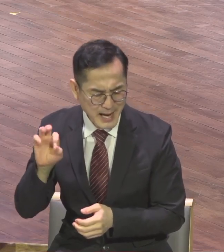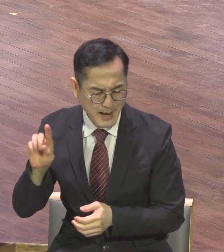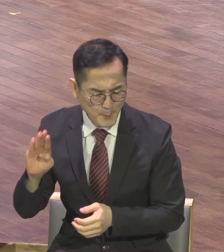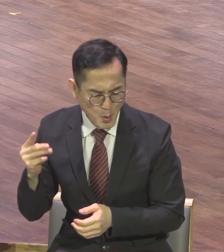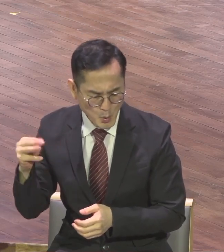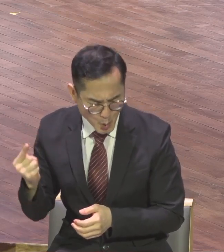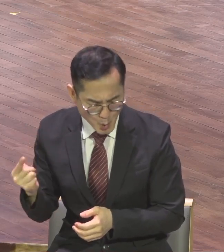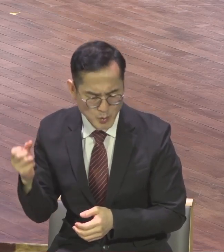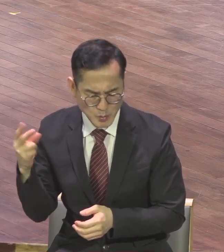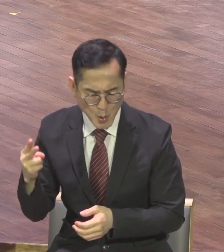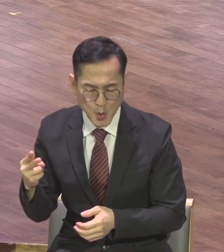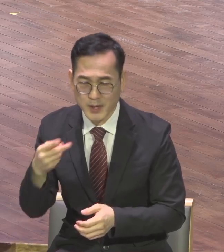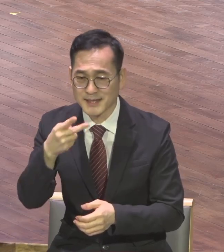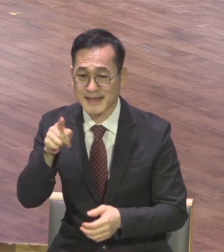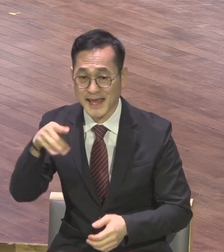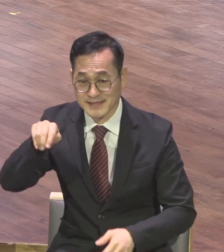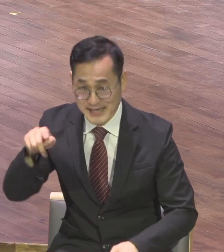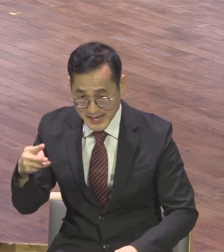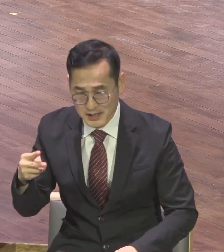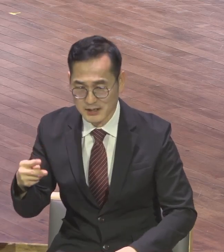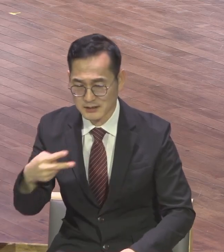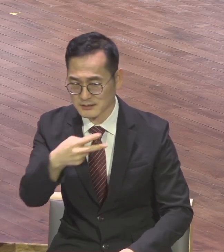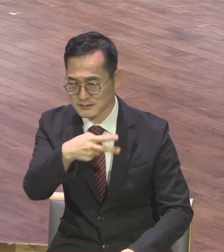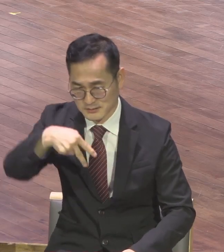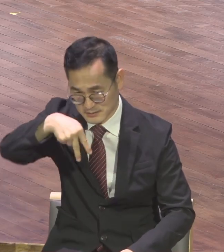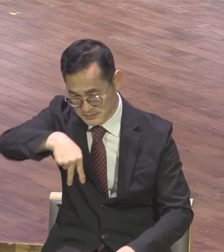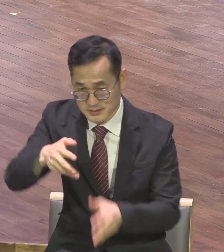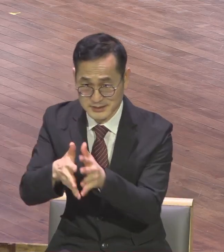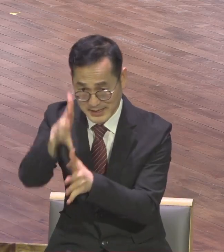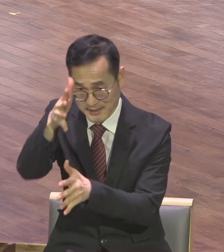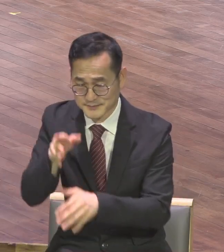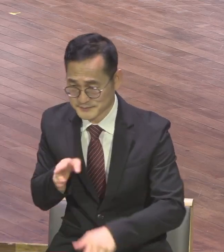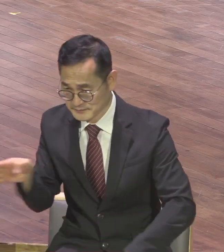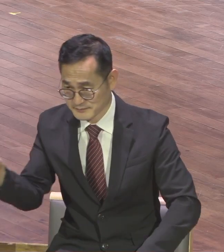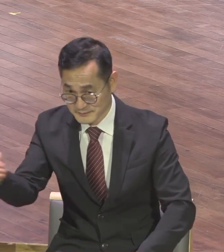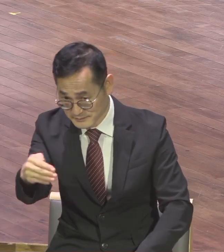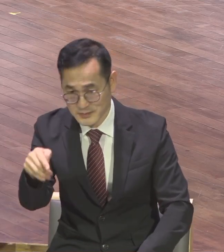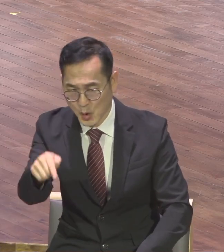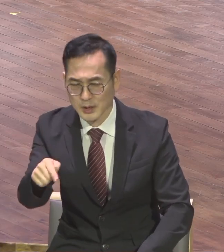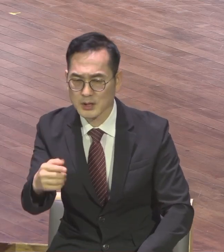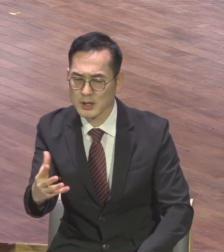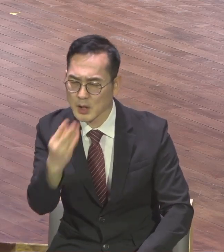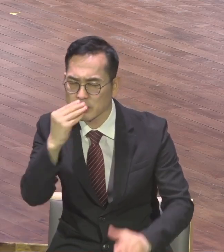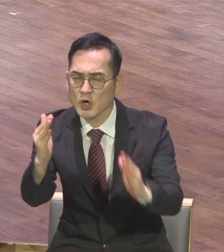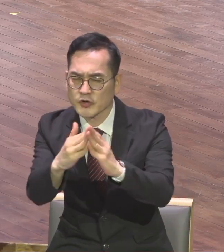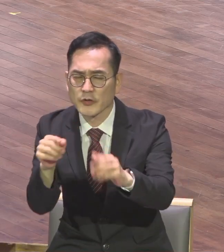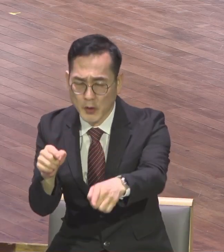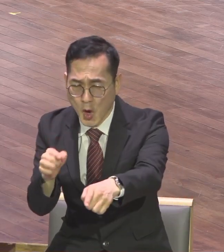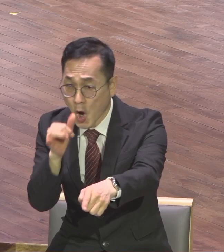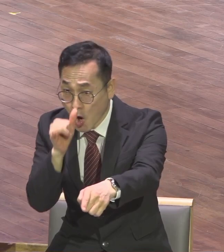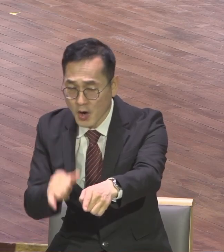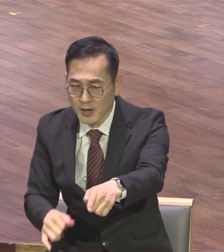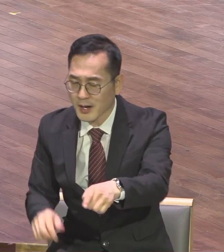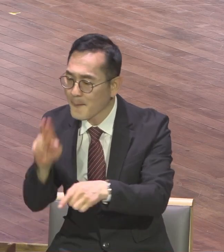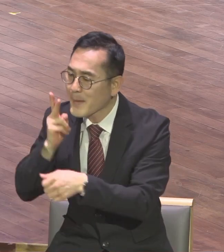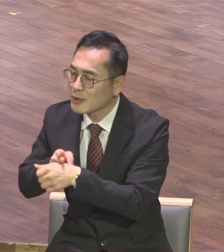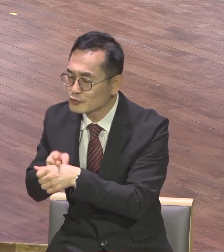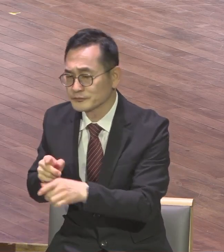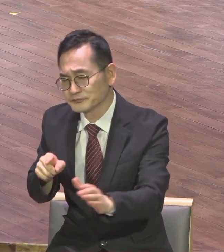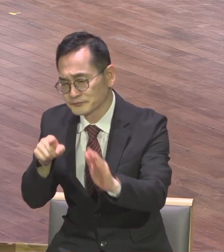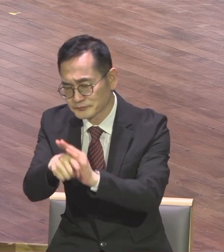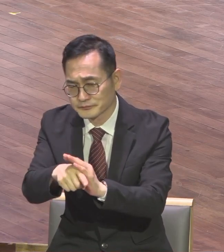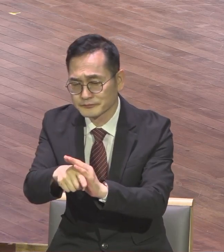다녀가 데살로니가에 이르러 거기 유대인의 회당이 있는지라. 바울이 자기의 관례대로 그들에게로 들어가서